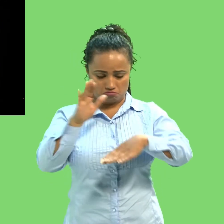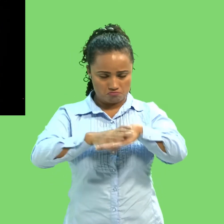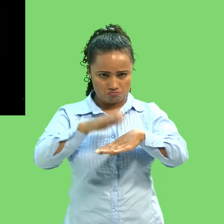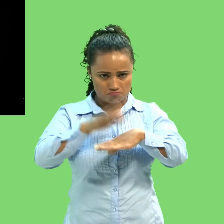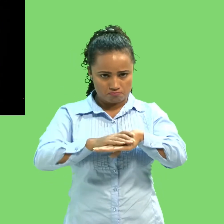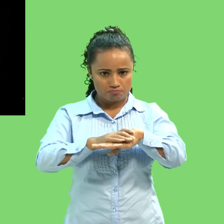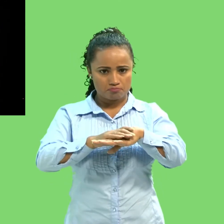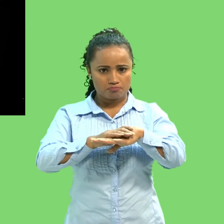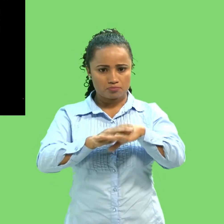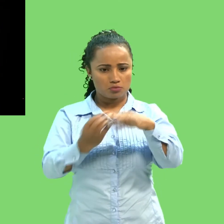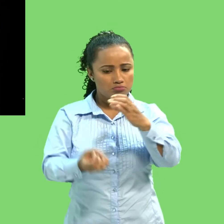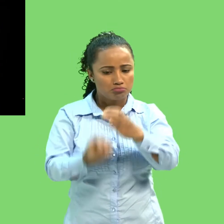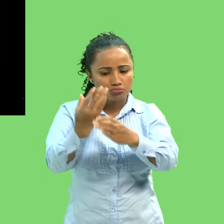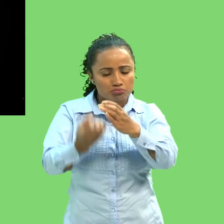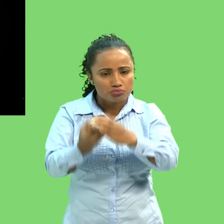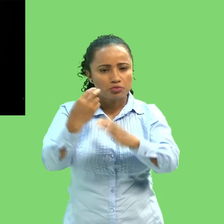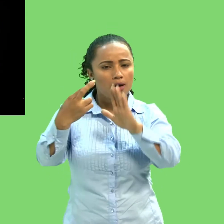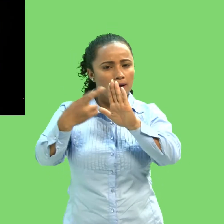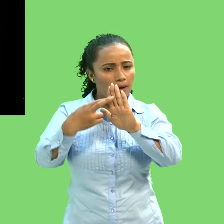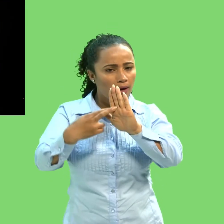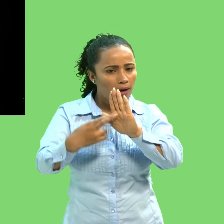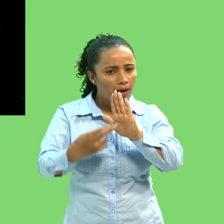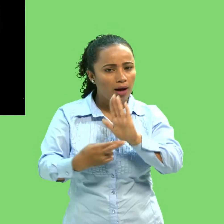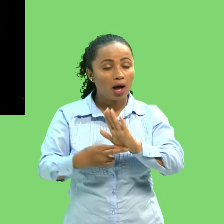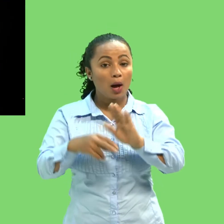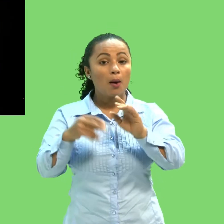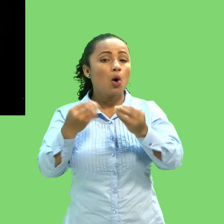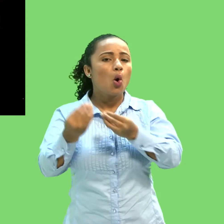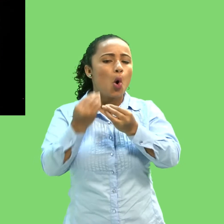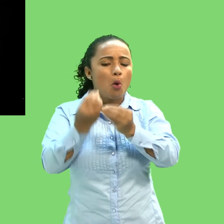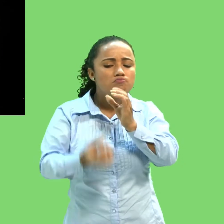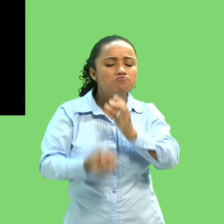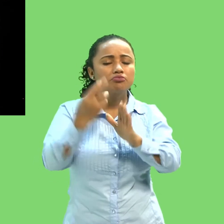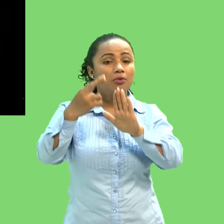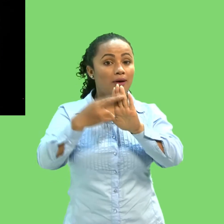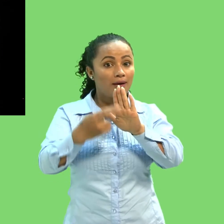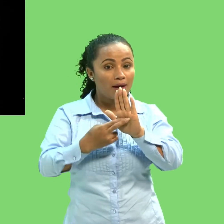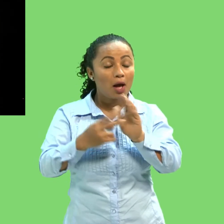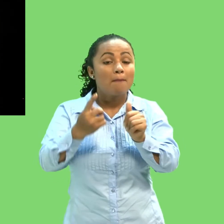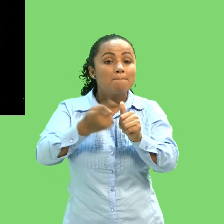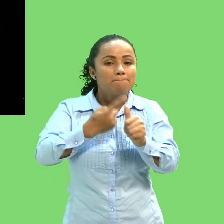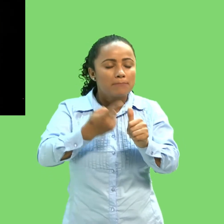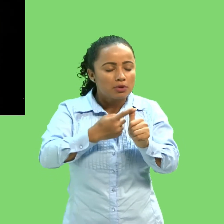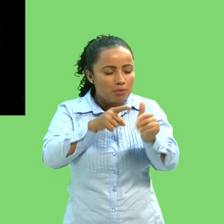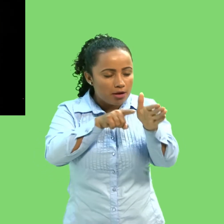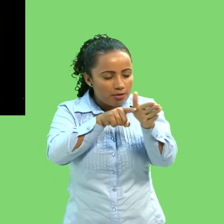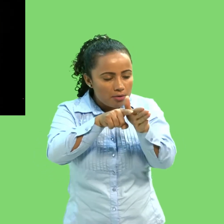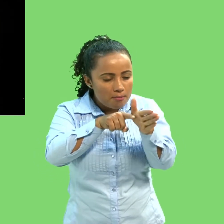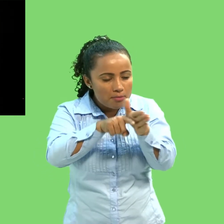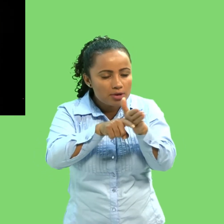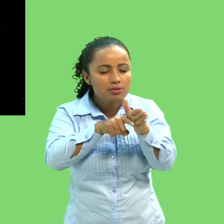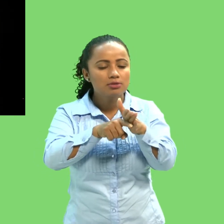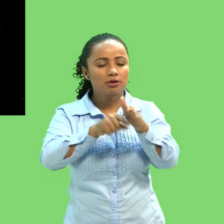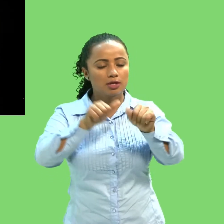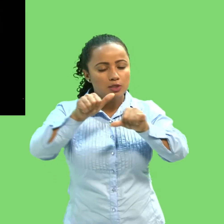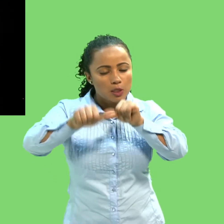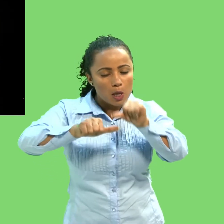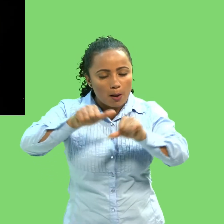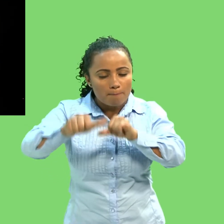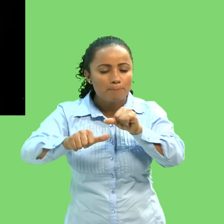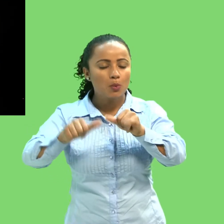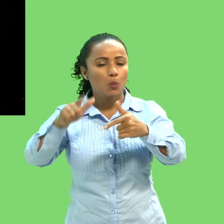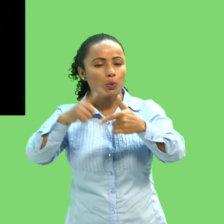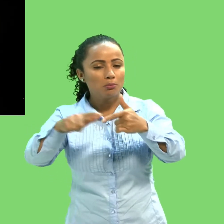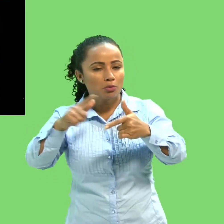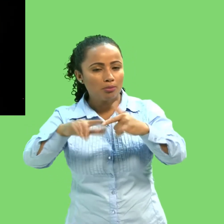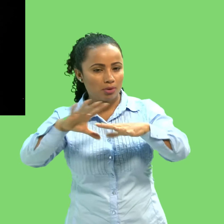próprios princípios a partir de experimentação e de modificação na solução de problemas. Então, assim,